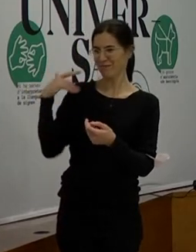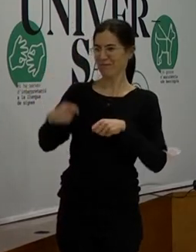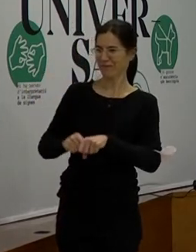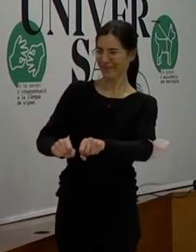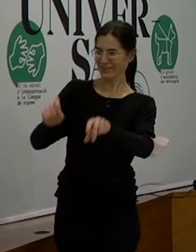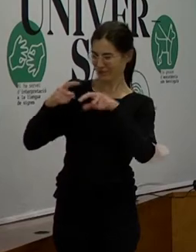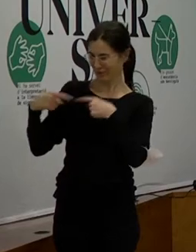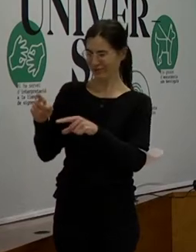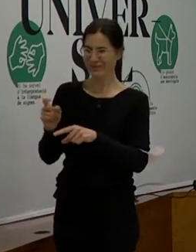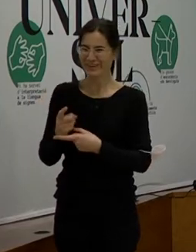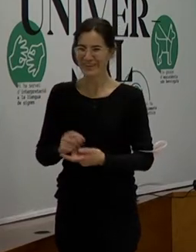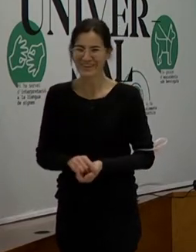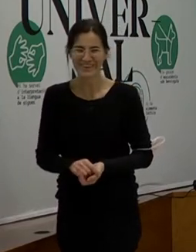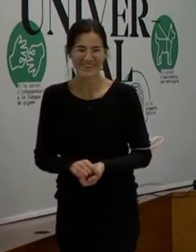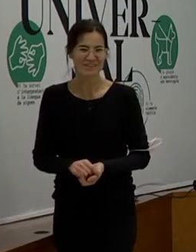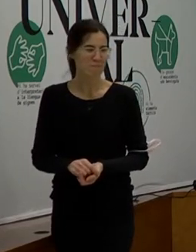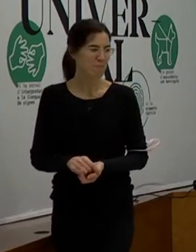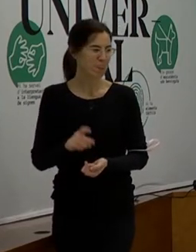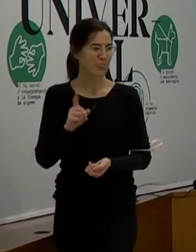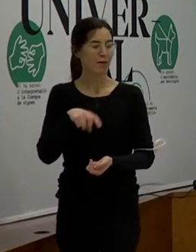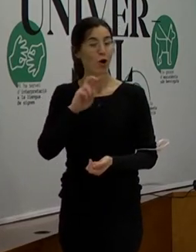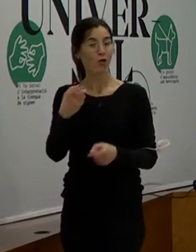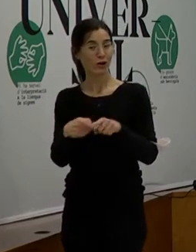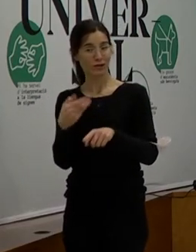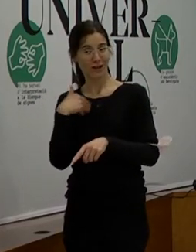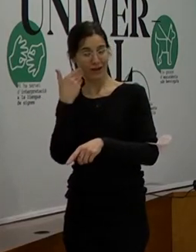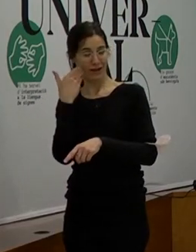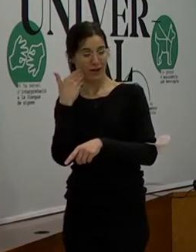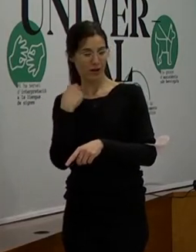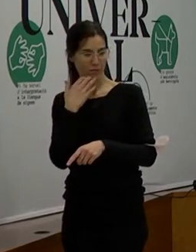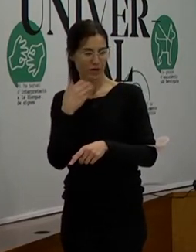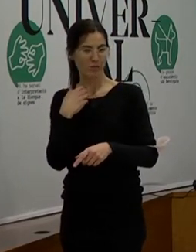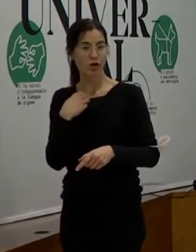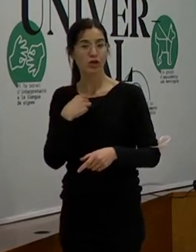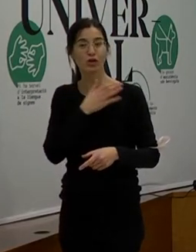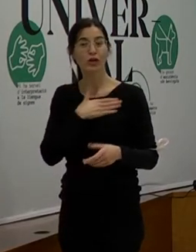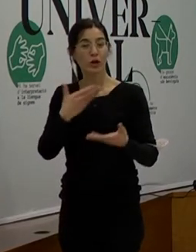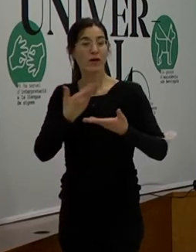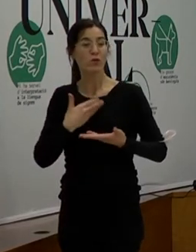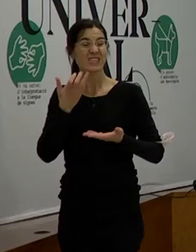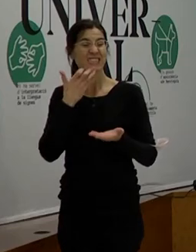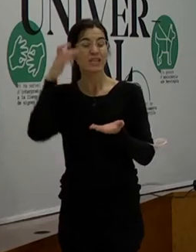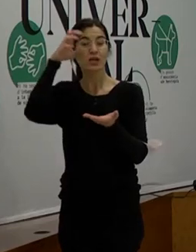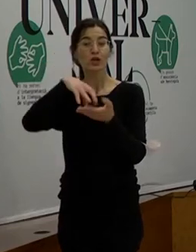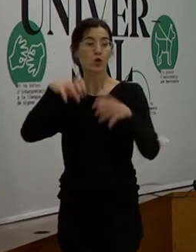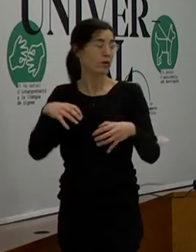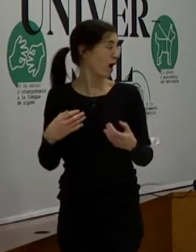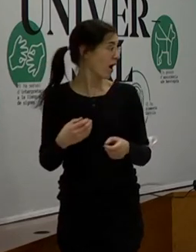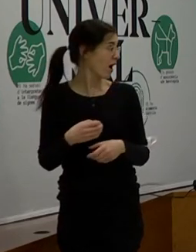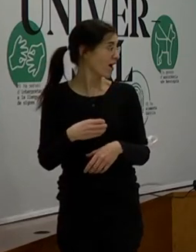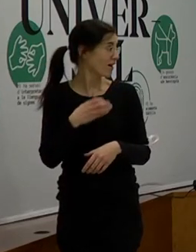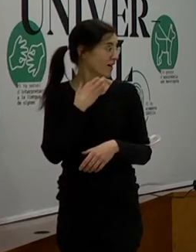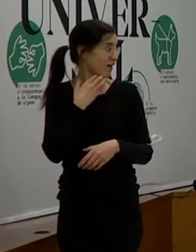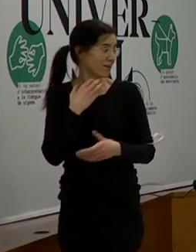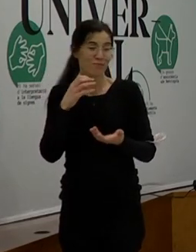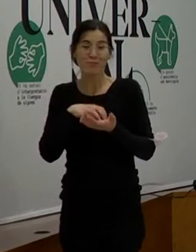No? I una altra cosa que et faré riure, jo quan vull que m'ajudin? Quan plou! I no m'agrada a mi, i